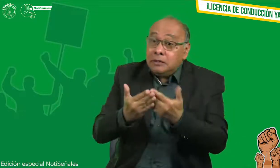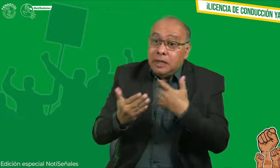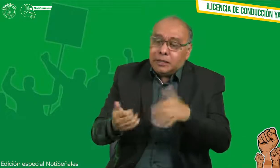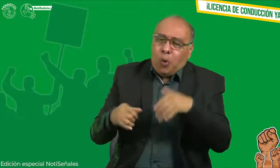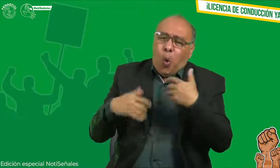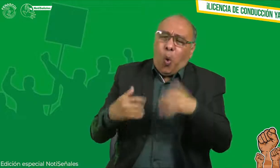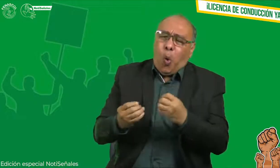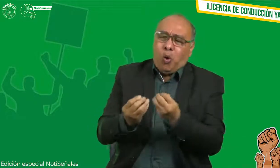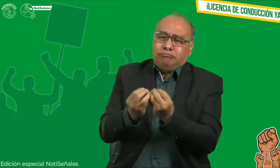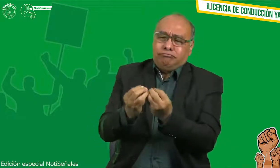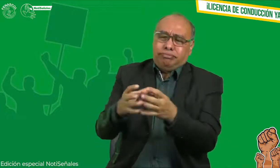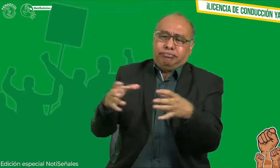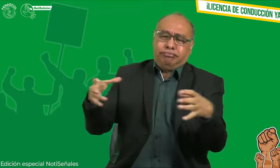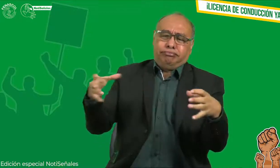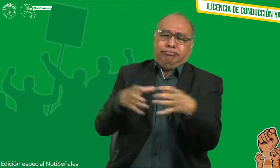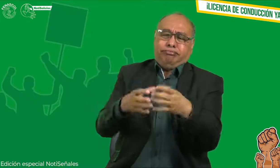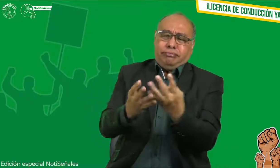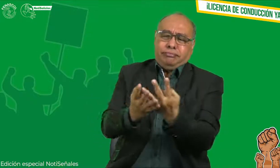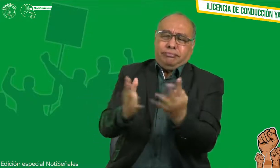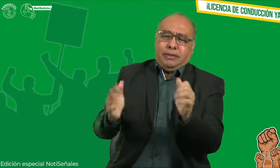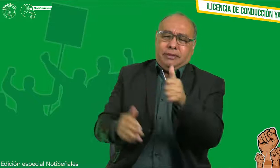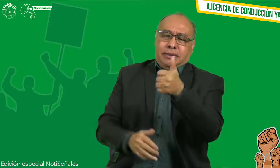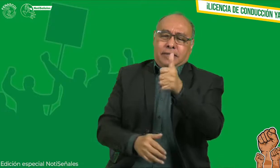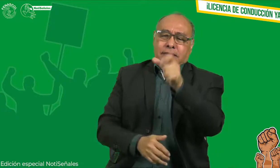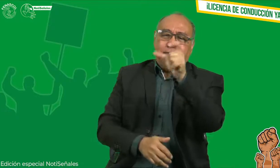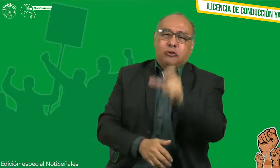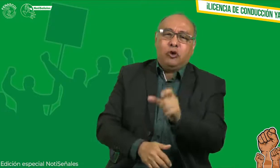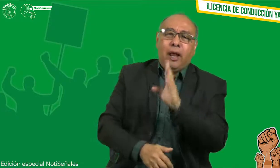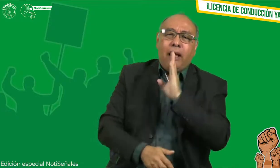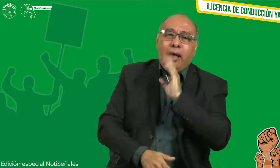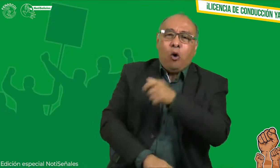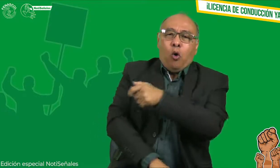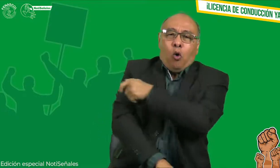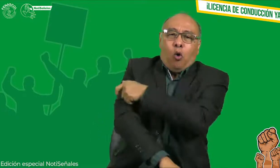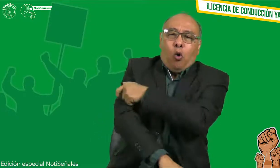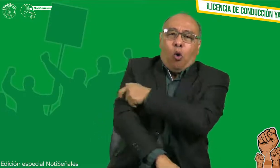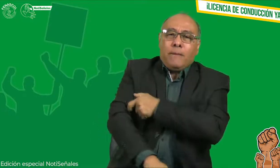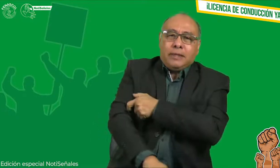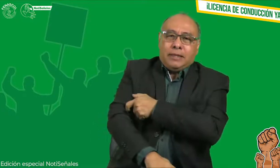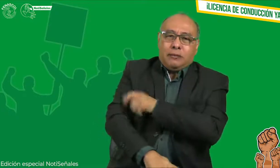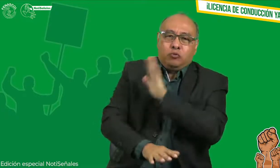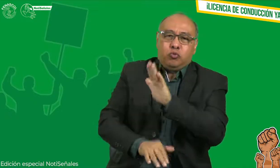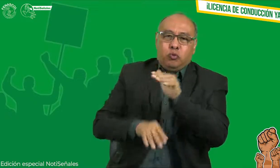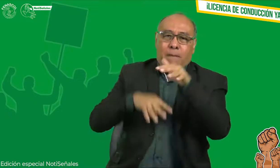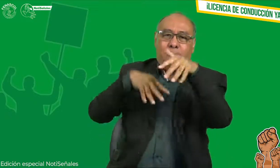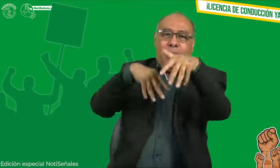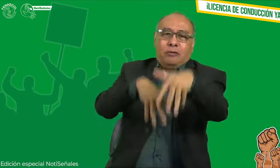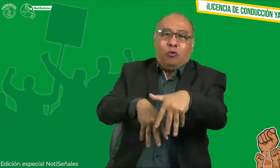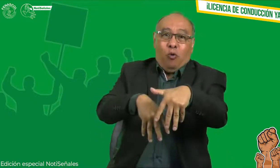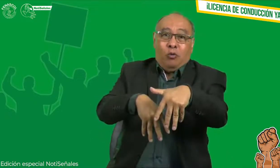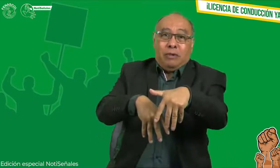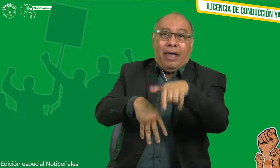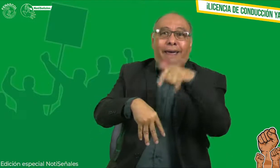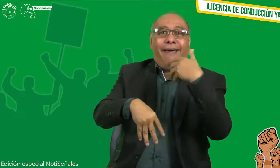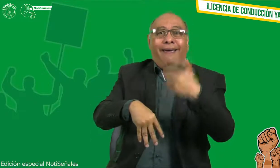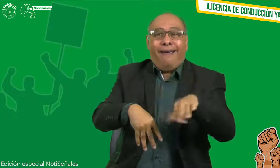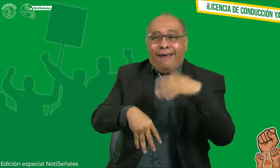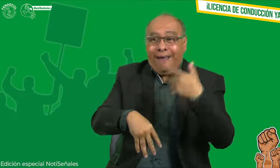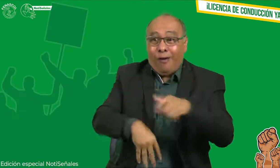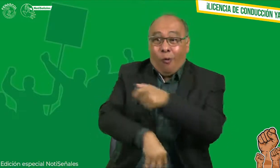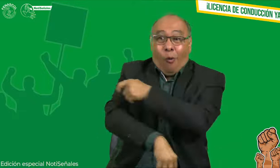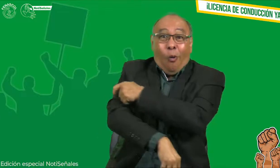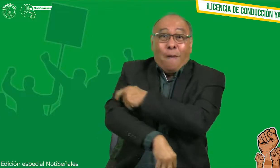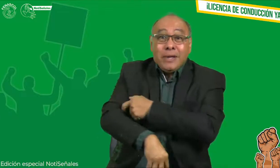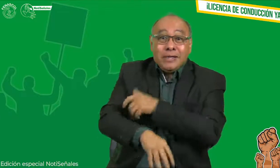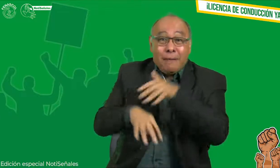al trabajo que hizo FENASCOL, quienes estuvimos todos estos 16 años allí, y a las 10